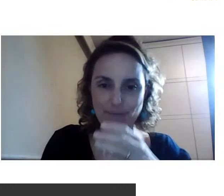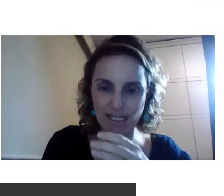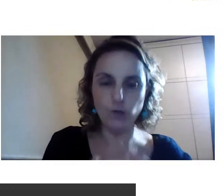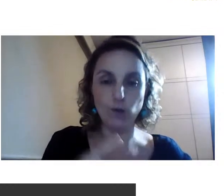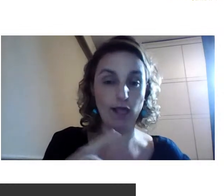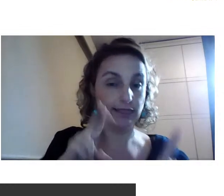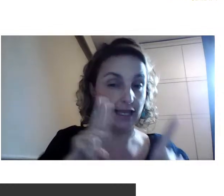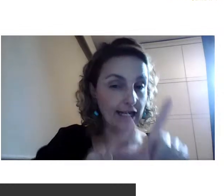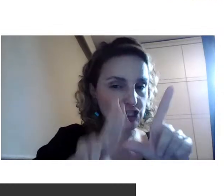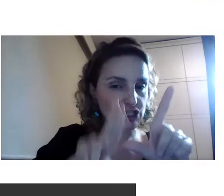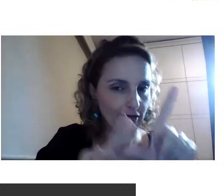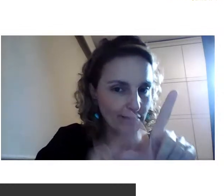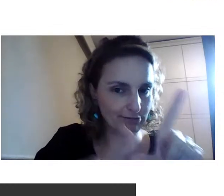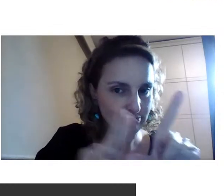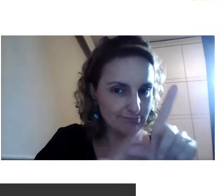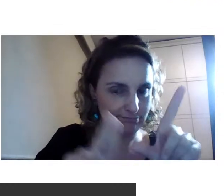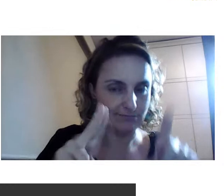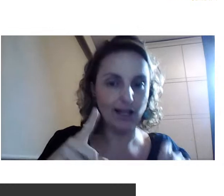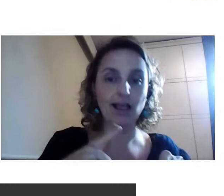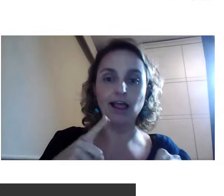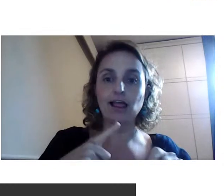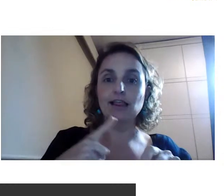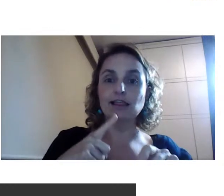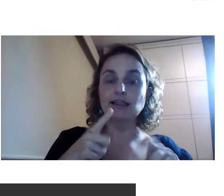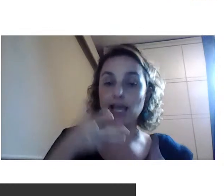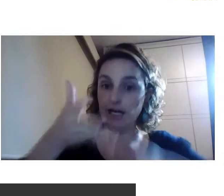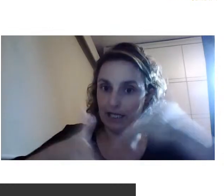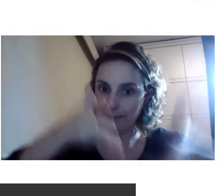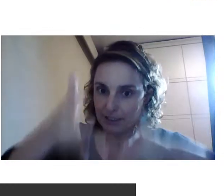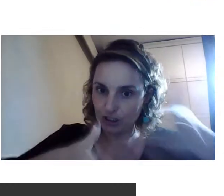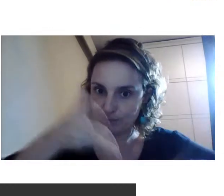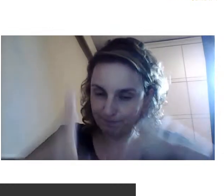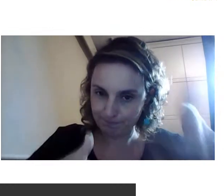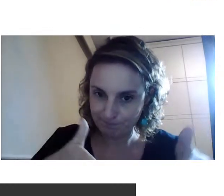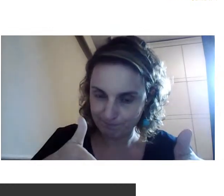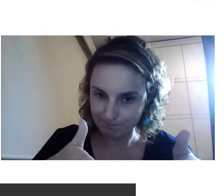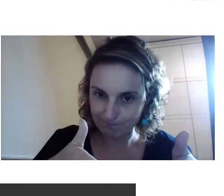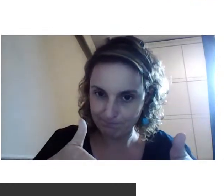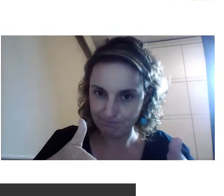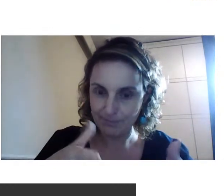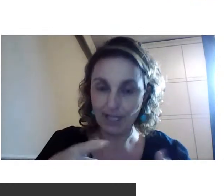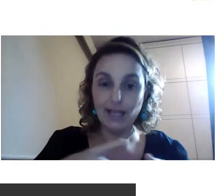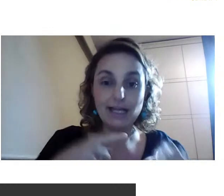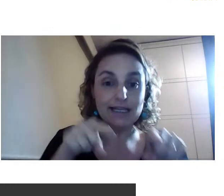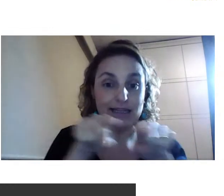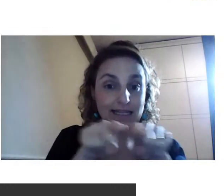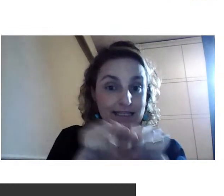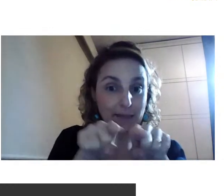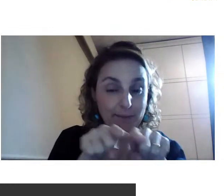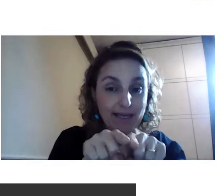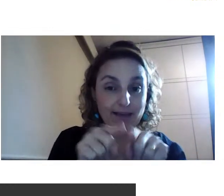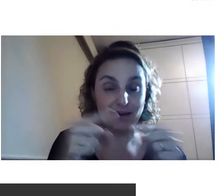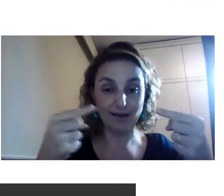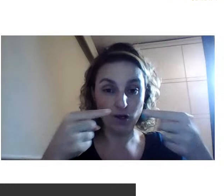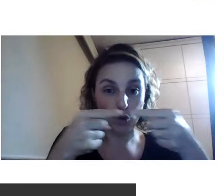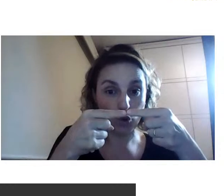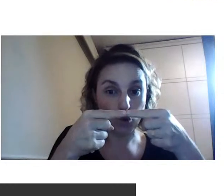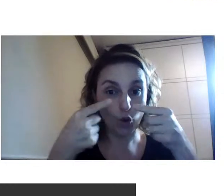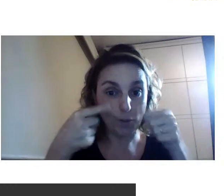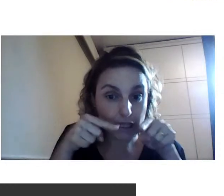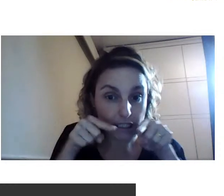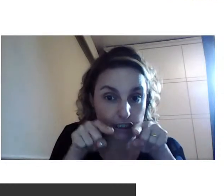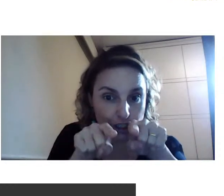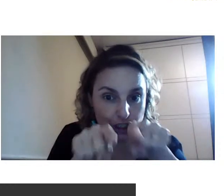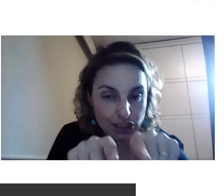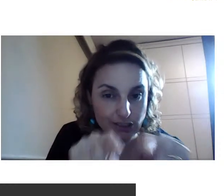dessa desse projeto é que a gente tem de tanto de colocar legendas Quando colocar